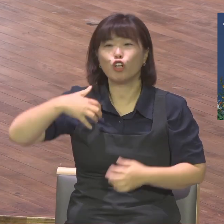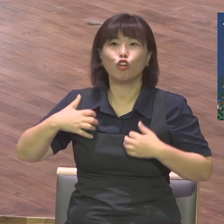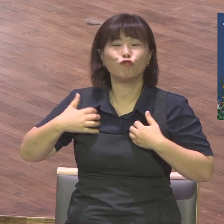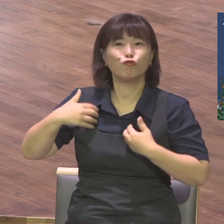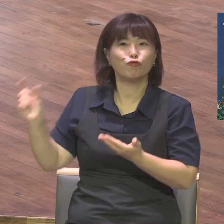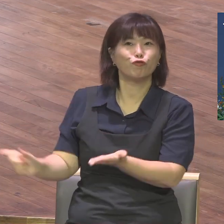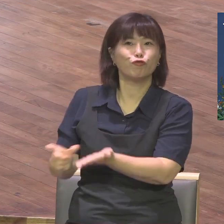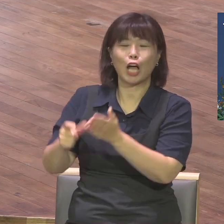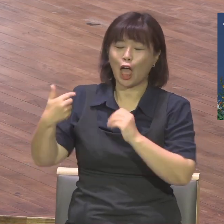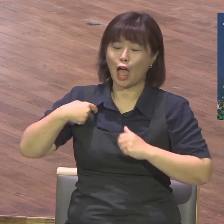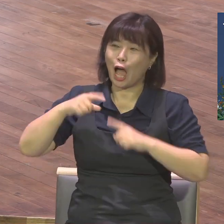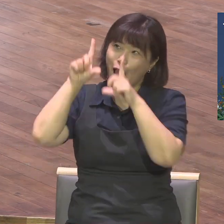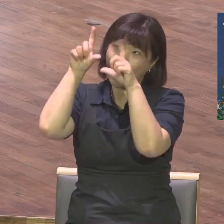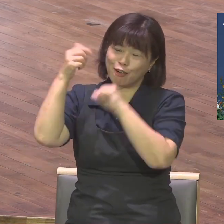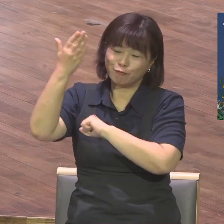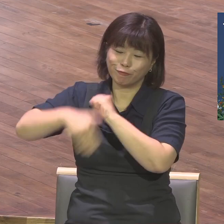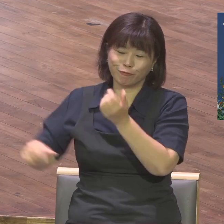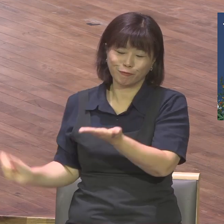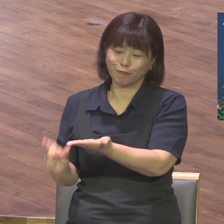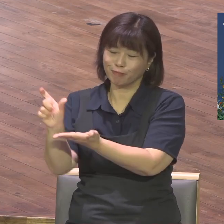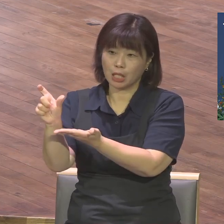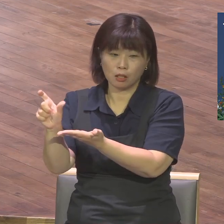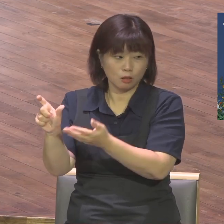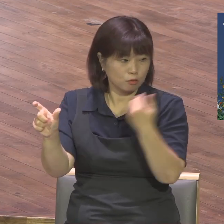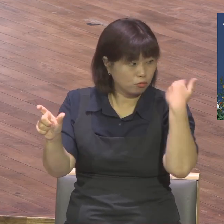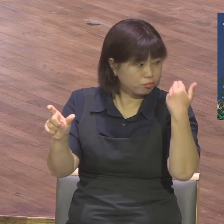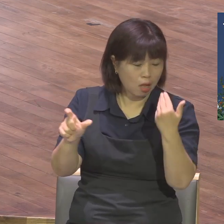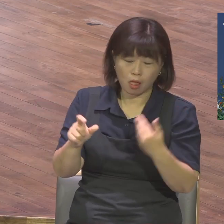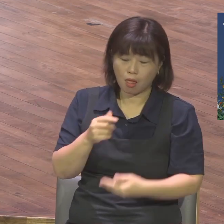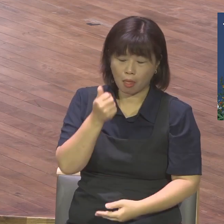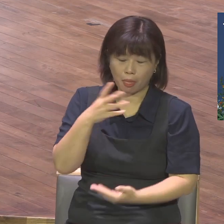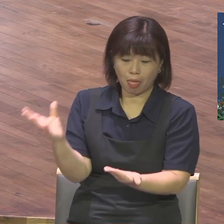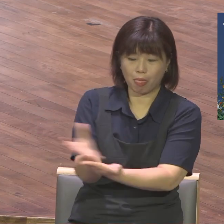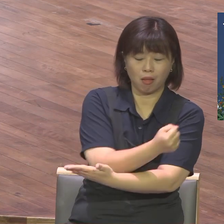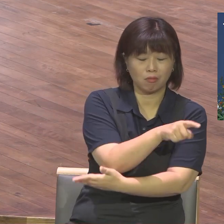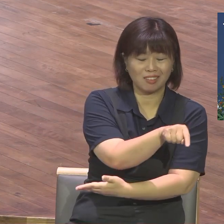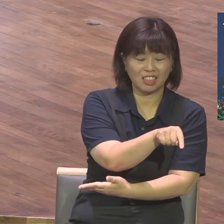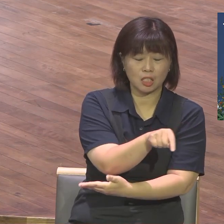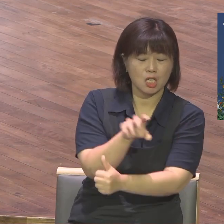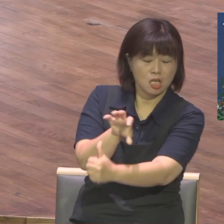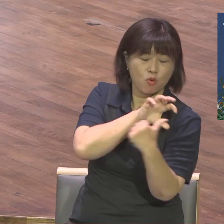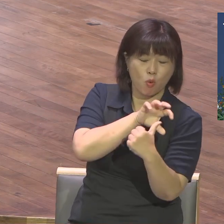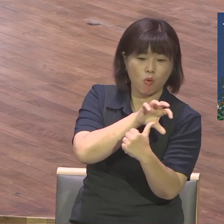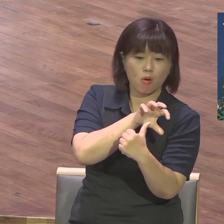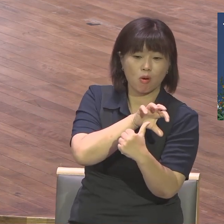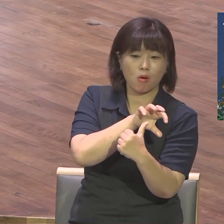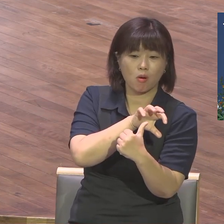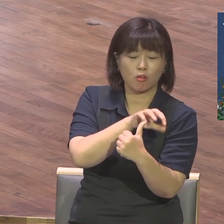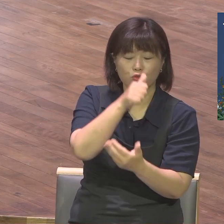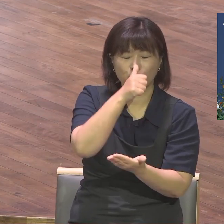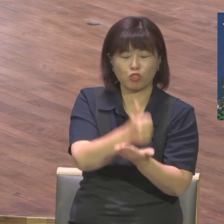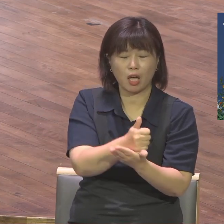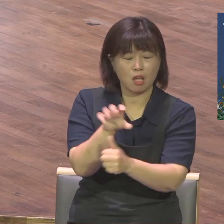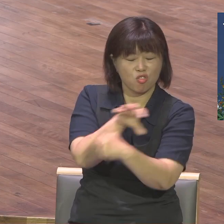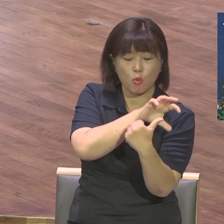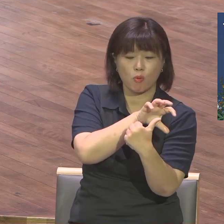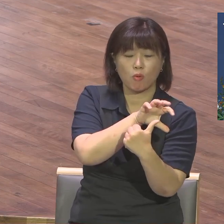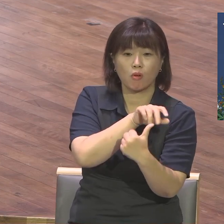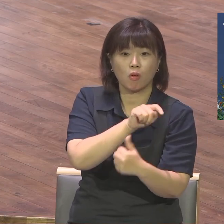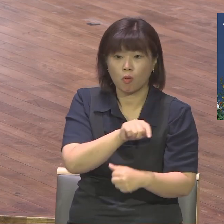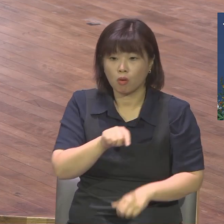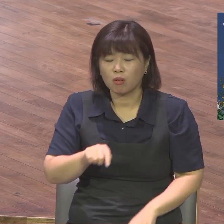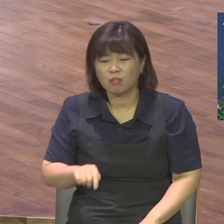딥페이크 범죄. 이게 노출되어 있어요. 이런 범죄가 있거냐 몰라 자꾸